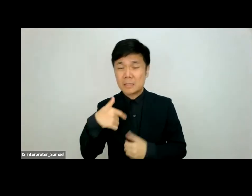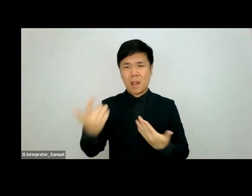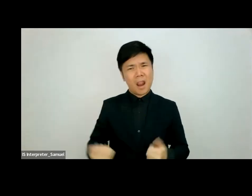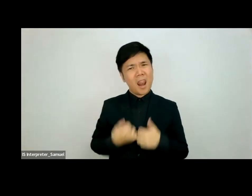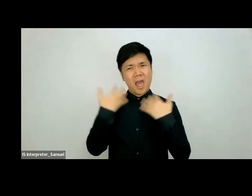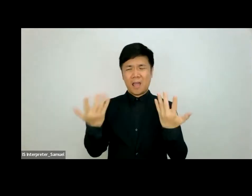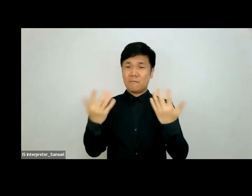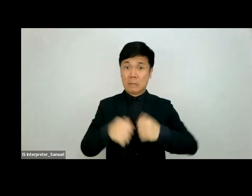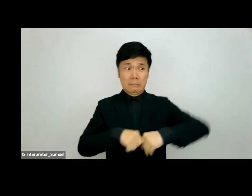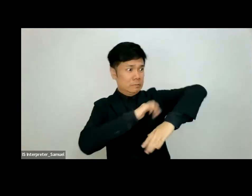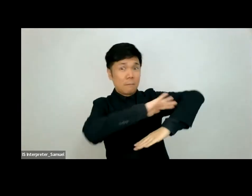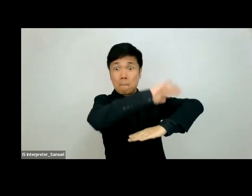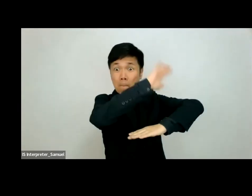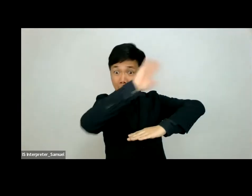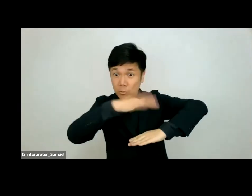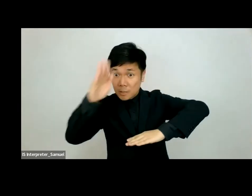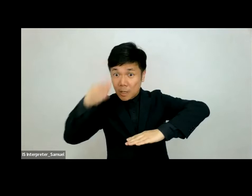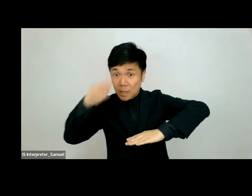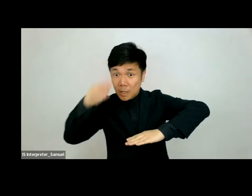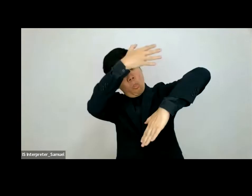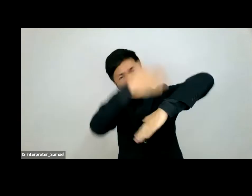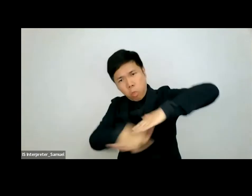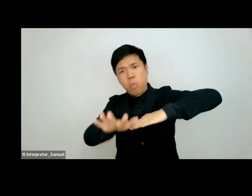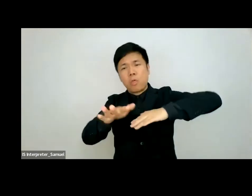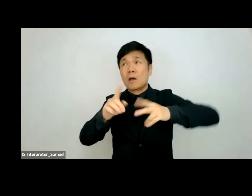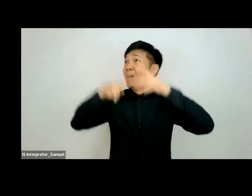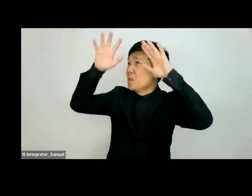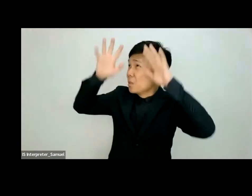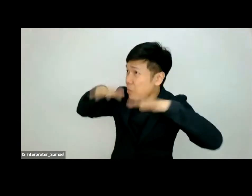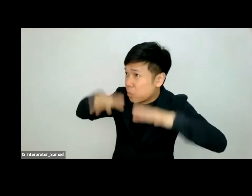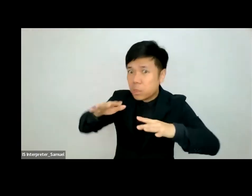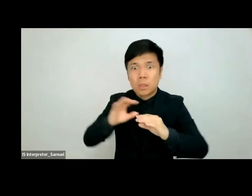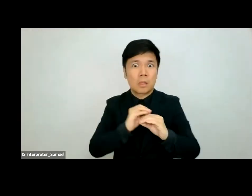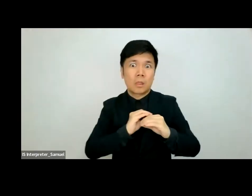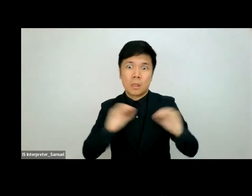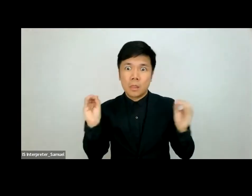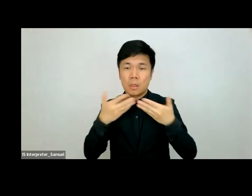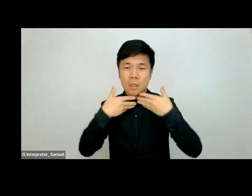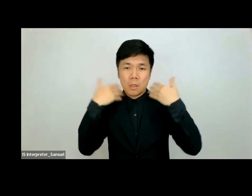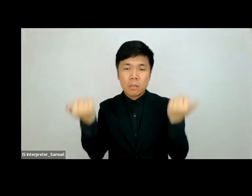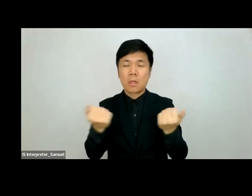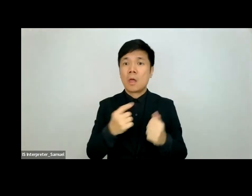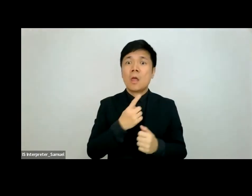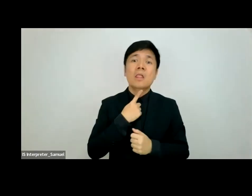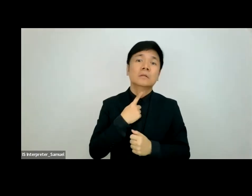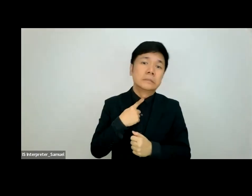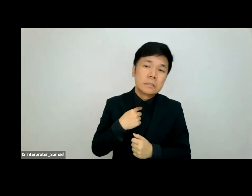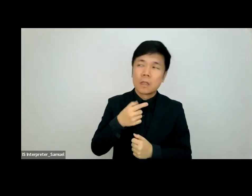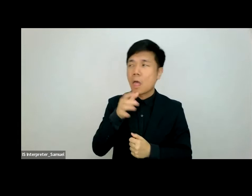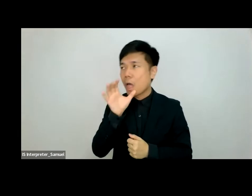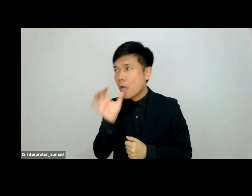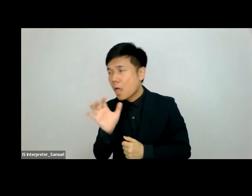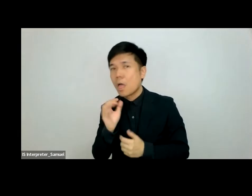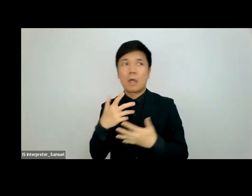Népal et nos montagnes. Et nous pouvons voir tous les